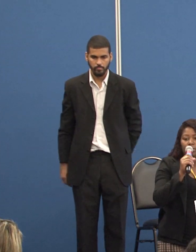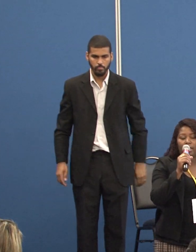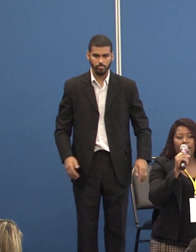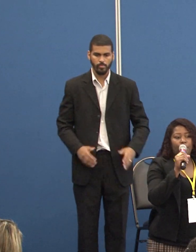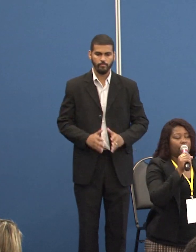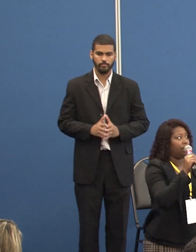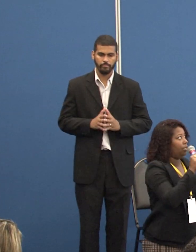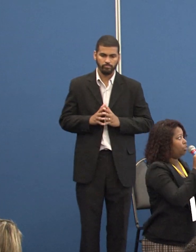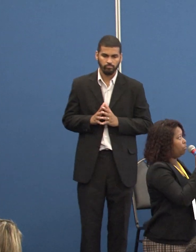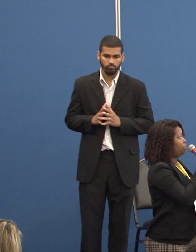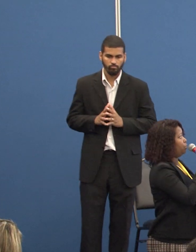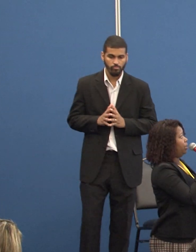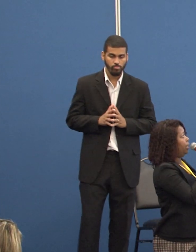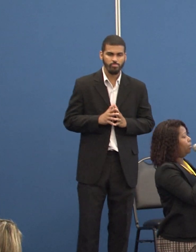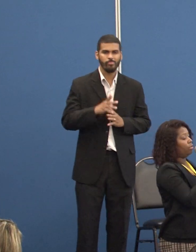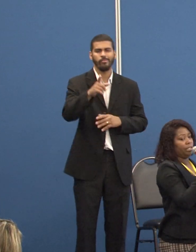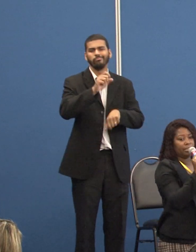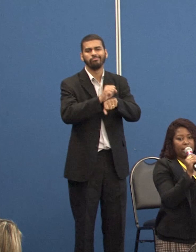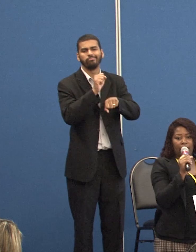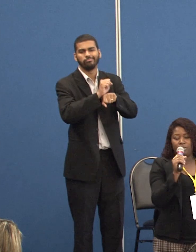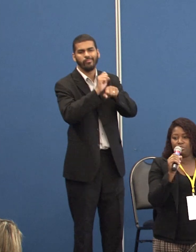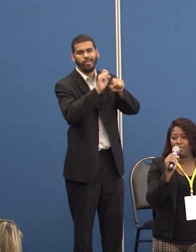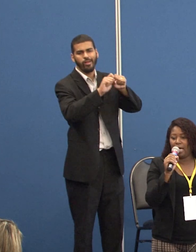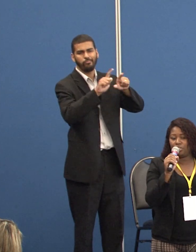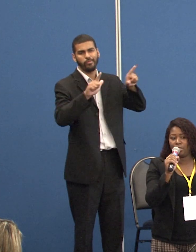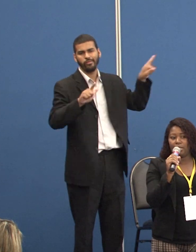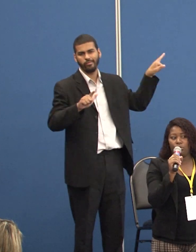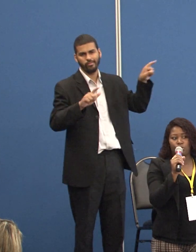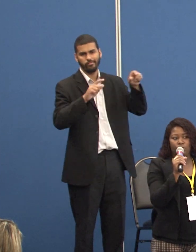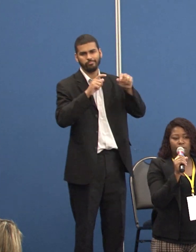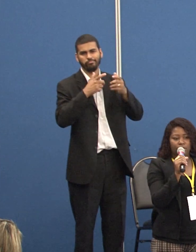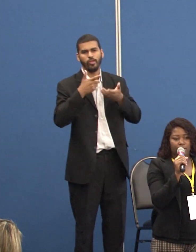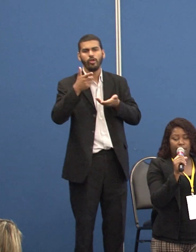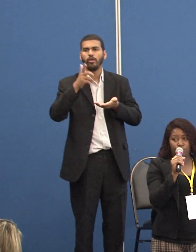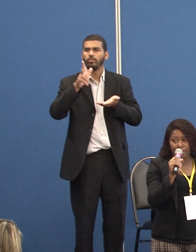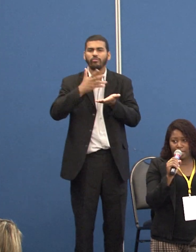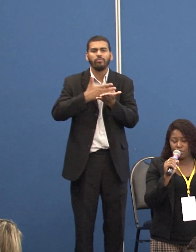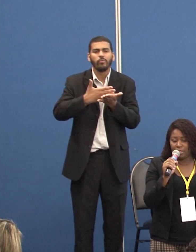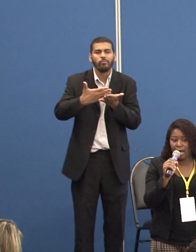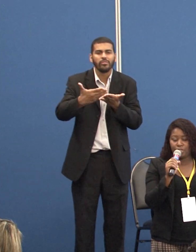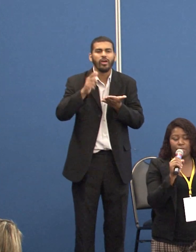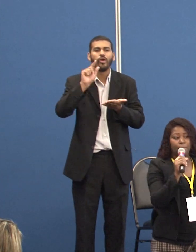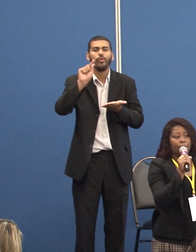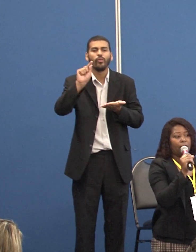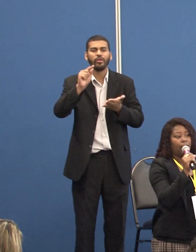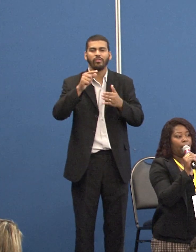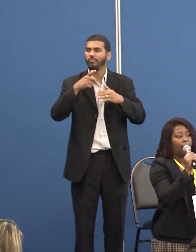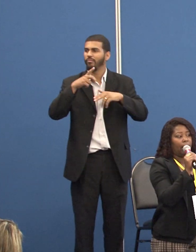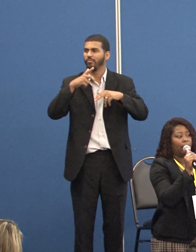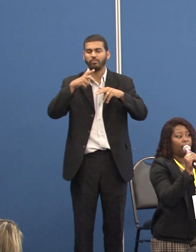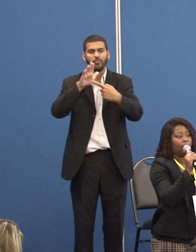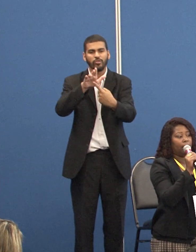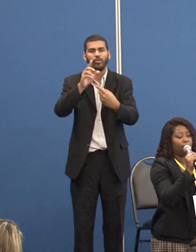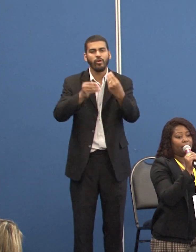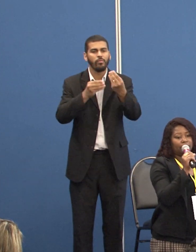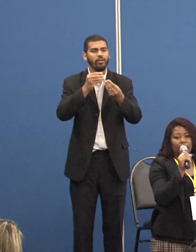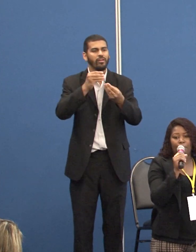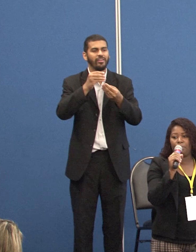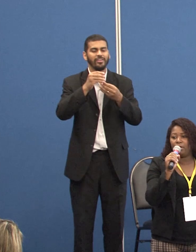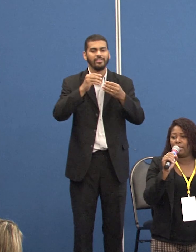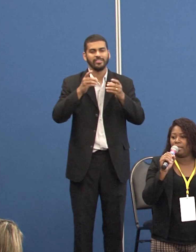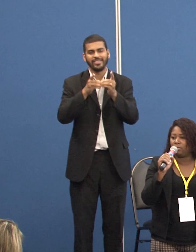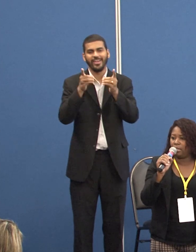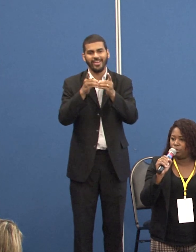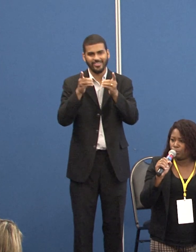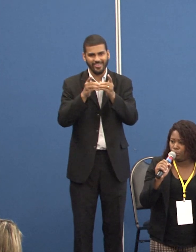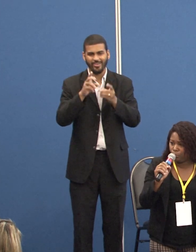Então, enquanto ela abre aqui, nós vamos iniciar a atividade aqui da construção da unidade didática, a pensar